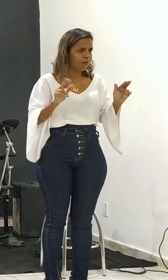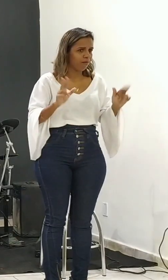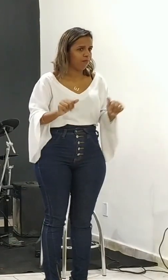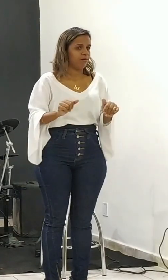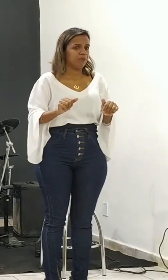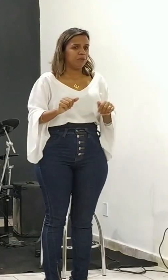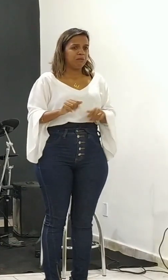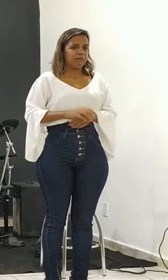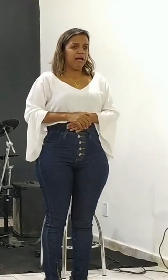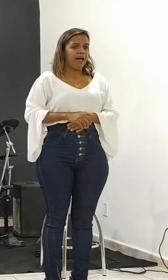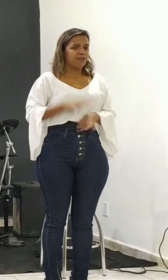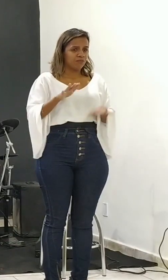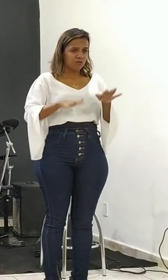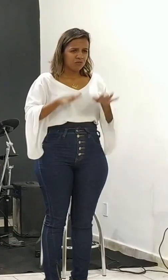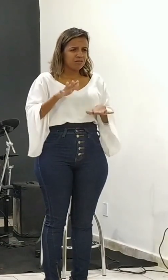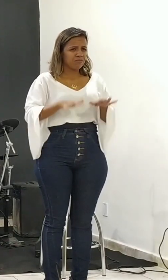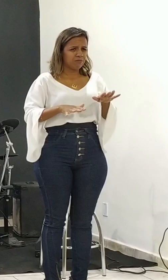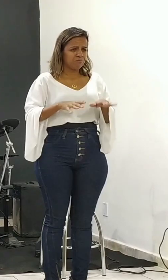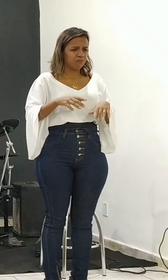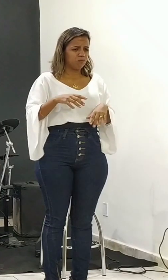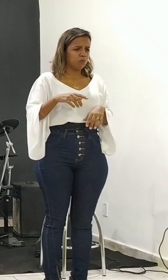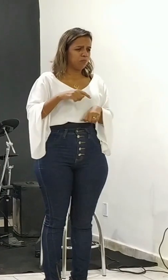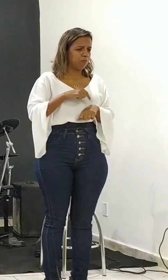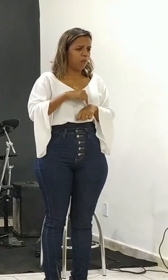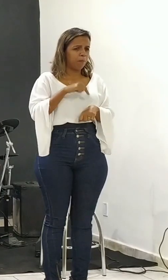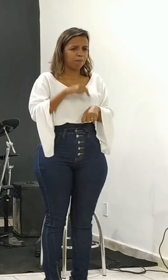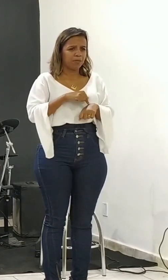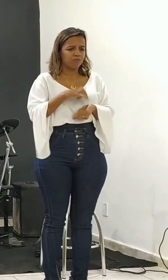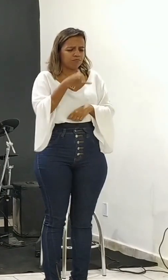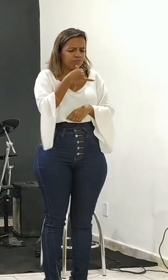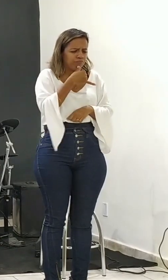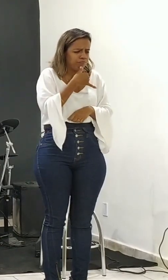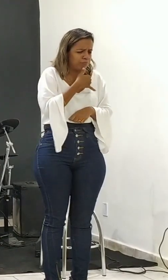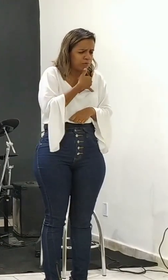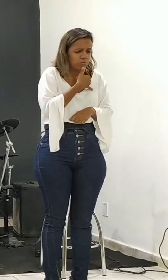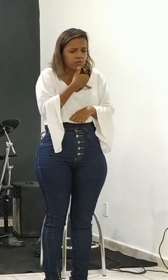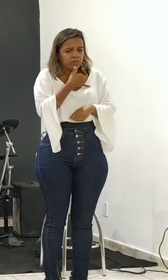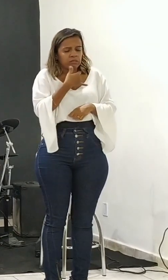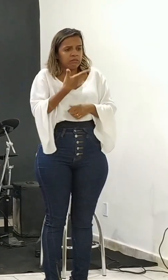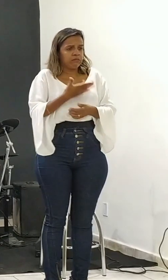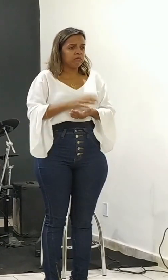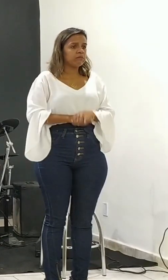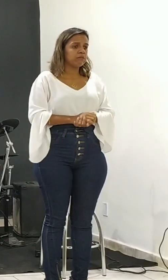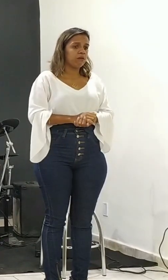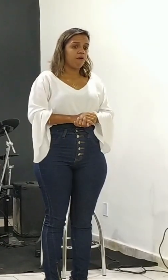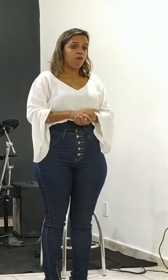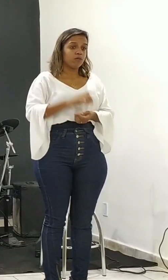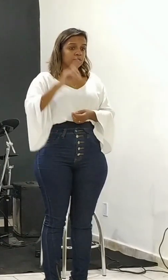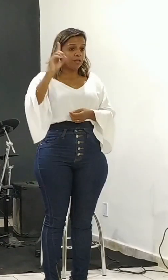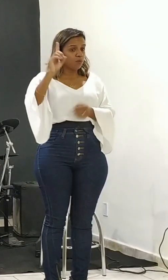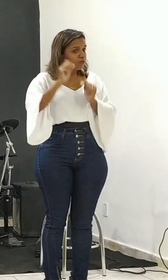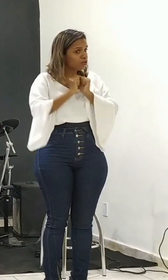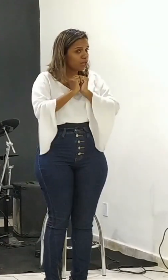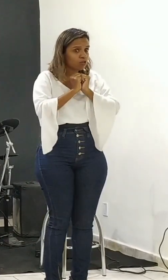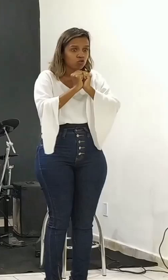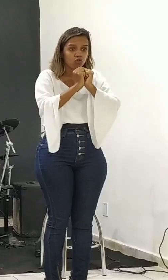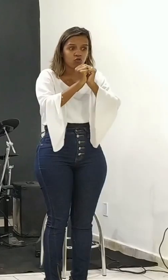pior momento da sua vida, Ele está contigo, não te deixará, nem